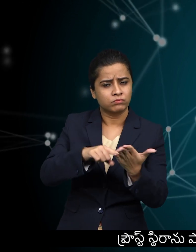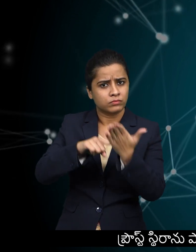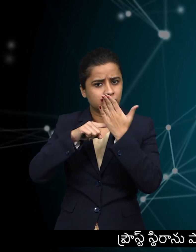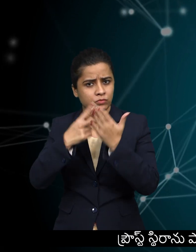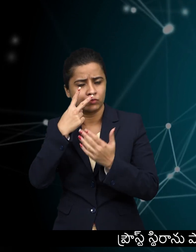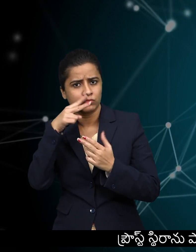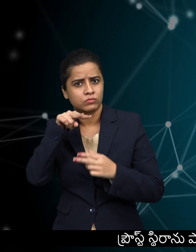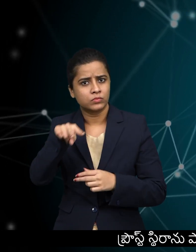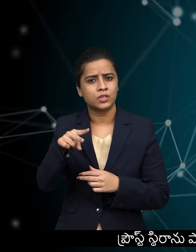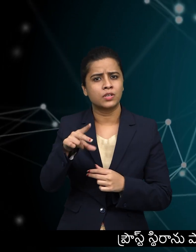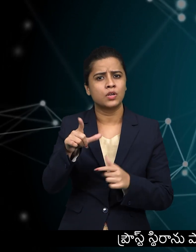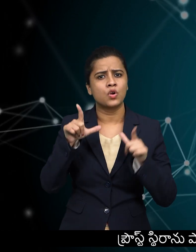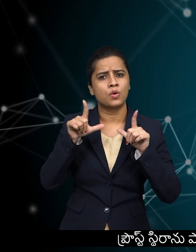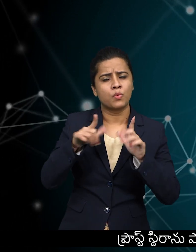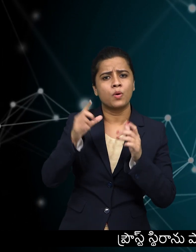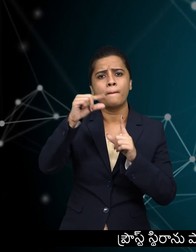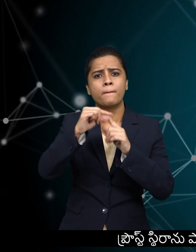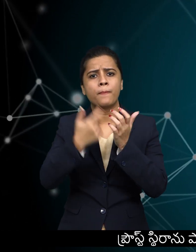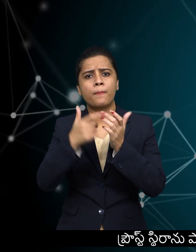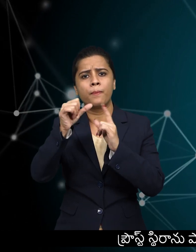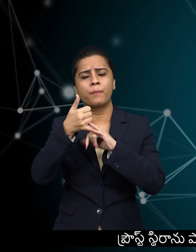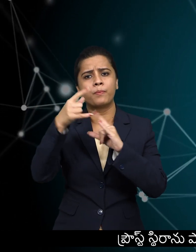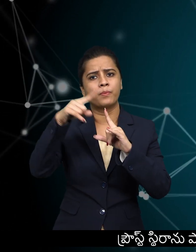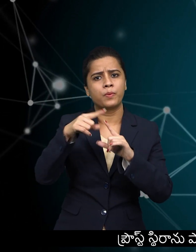ఆధారంగా ప్రౌస్ట్ స్థిరానుపాత నియమం ఇచ్చాడు.